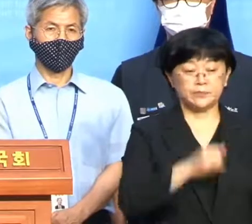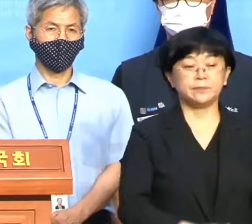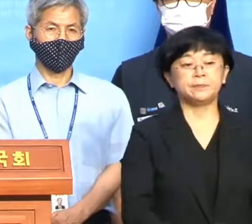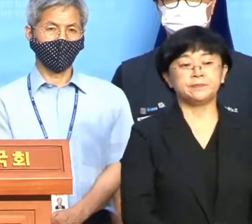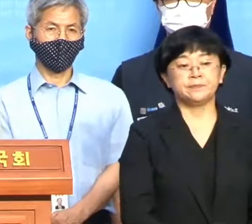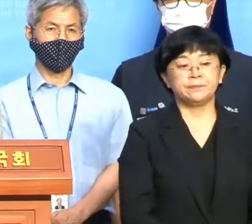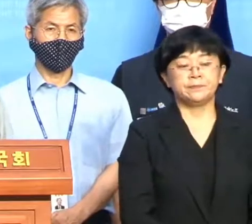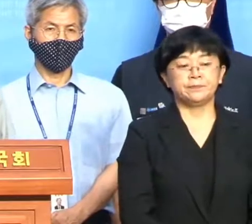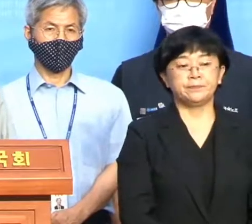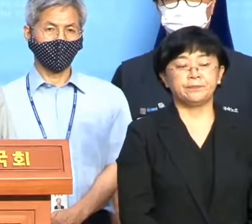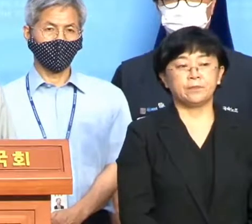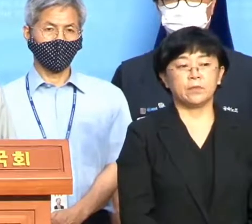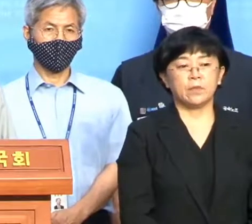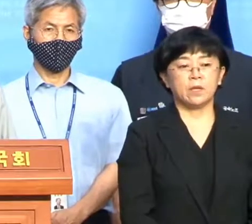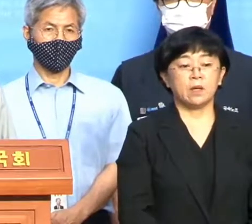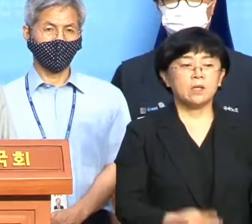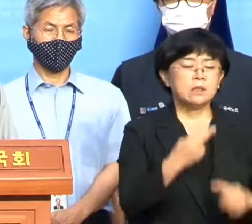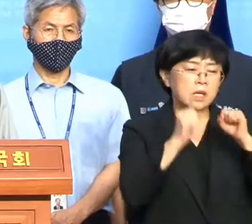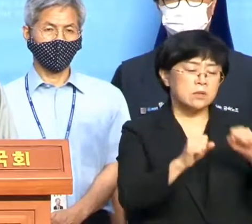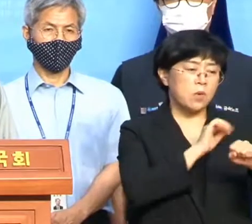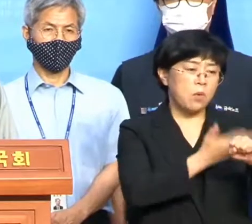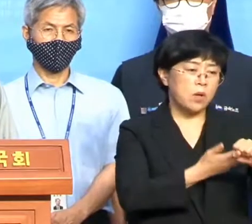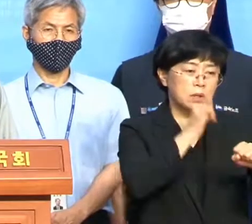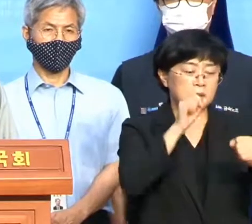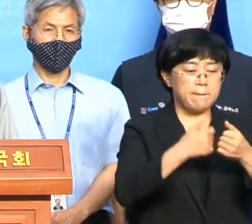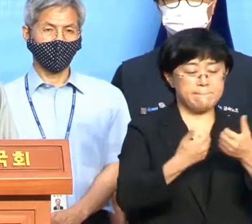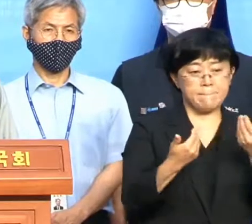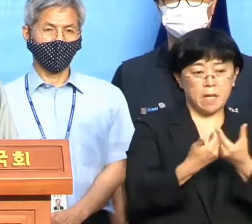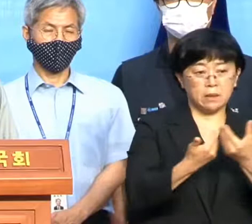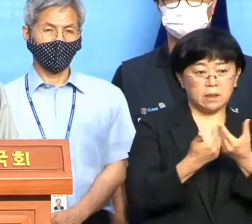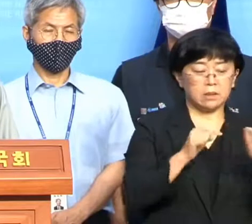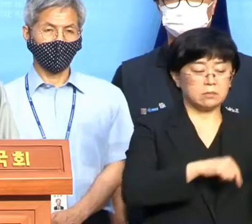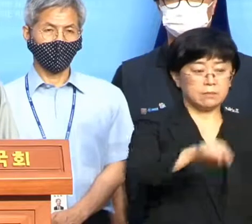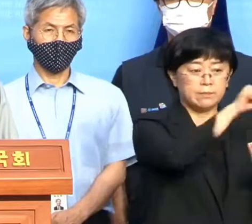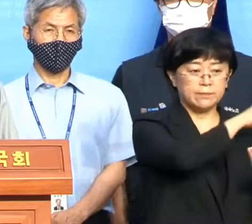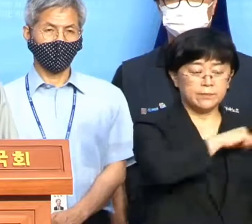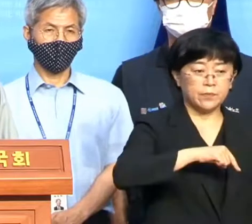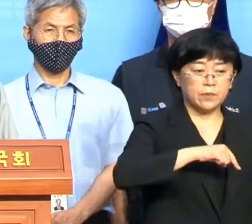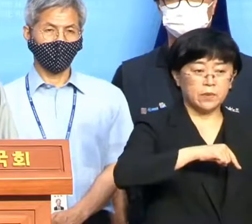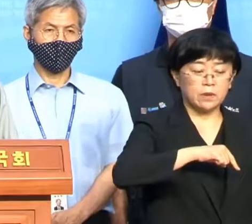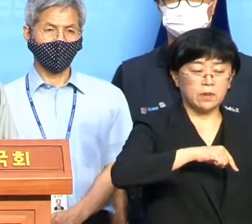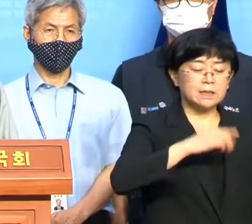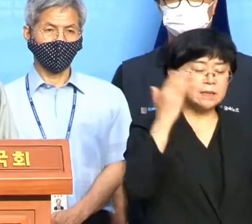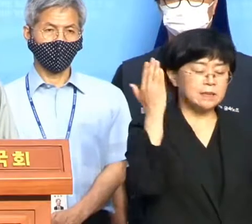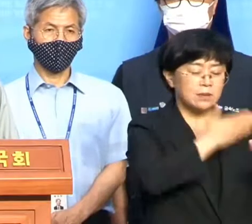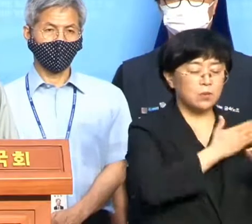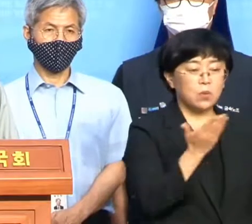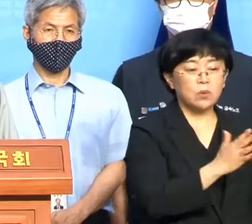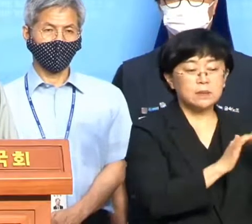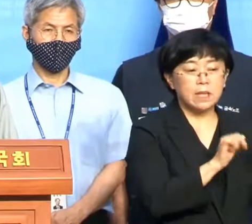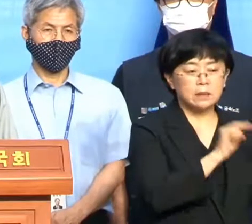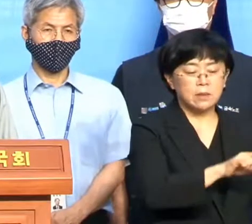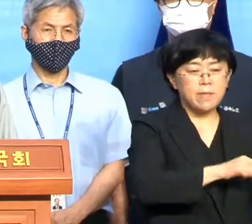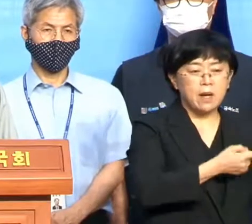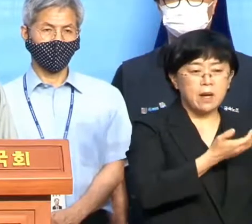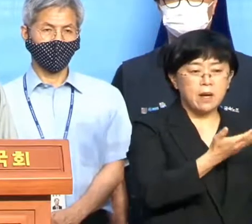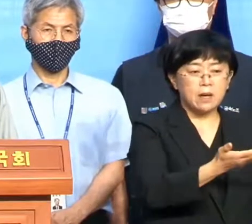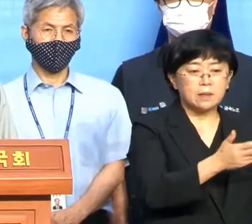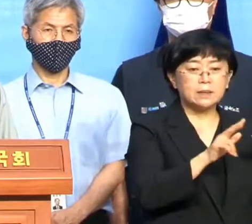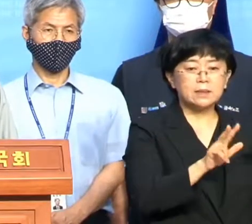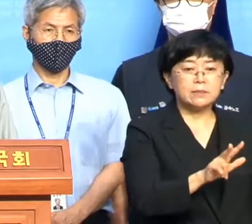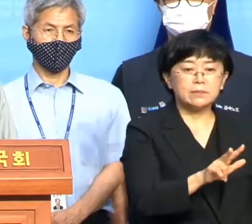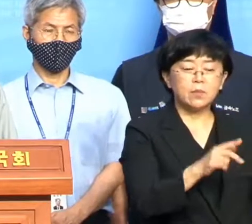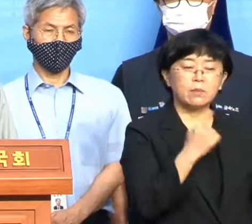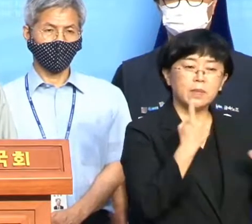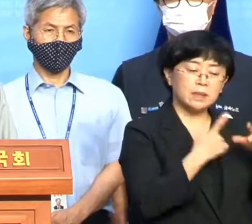그 위에 생존권을 4세에서 반대했던 우리 수많은 순수한 노동자들을 신기해서 지금도